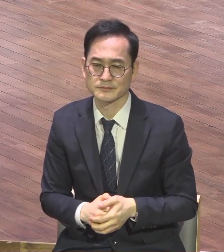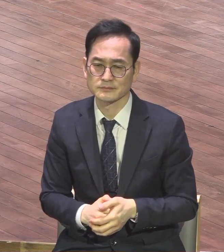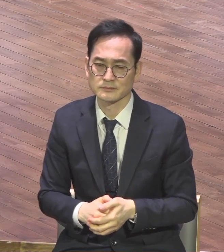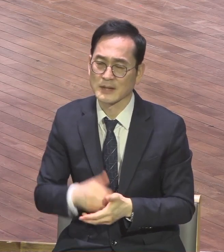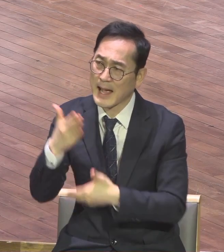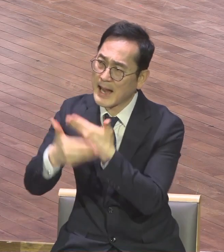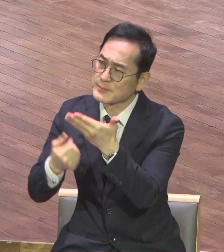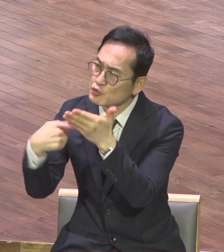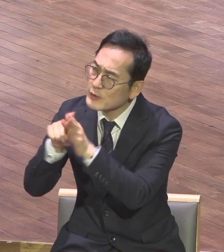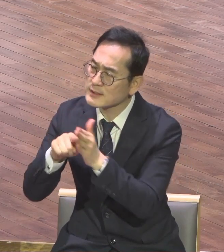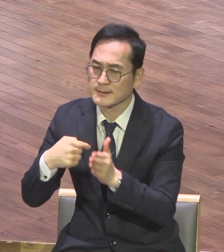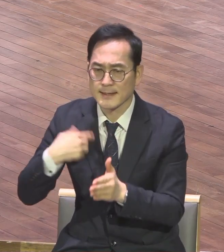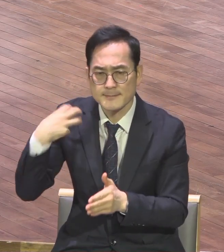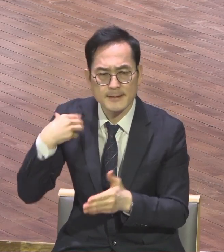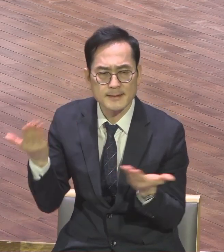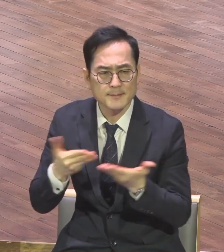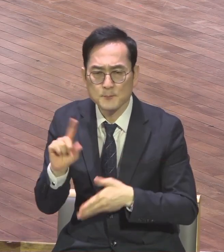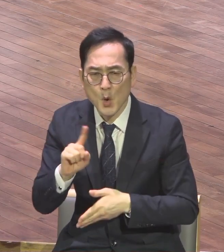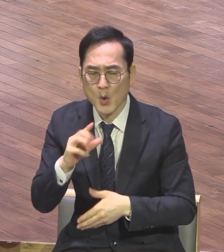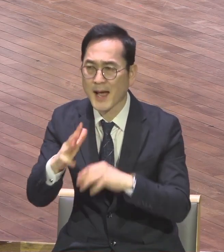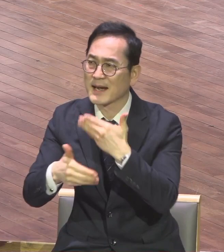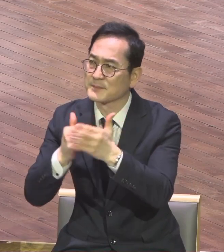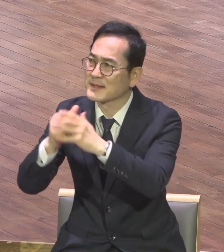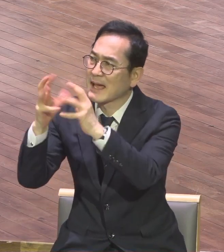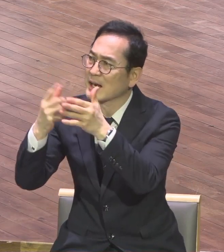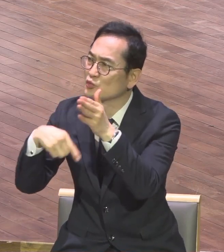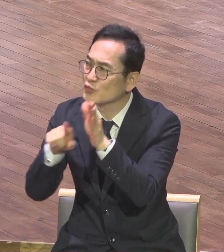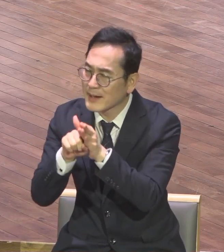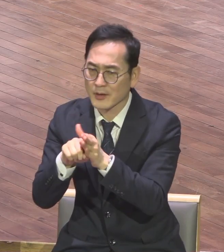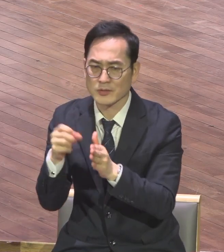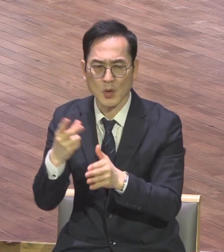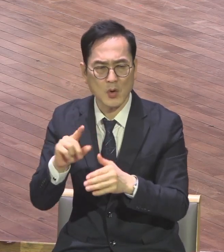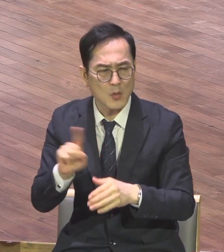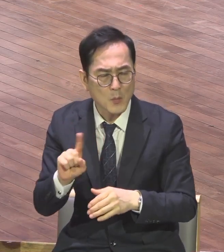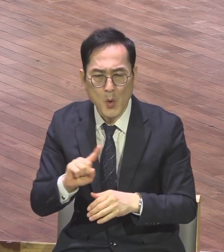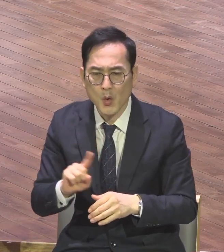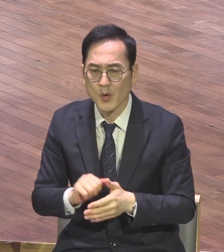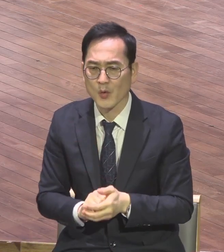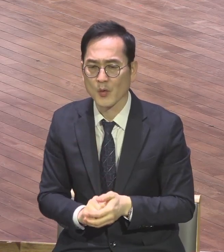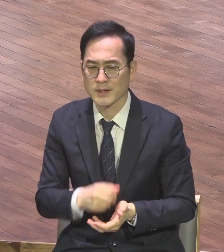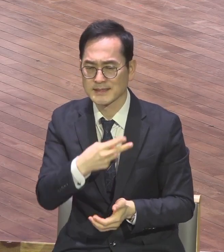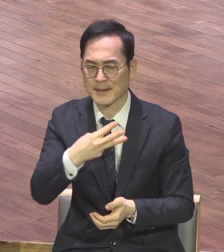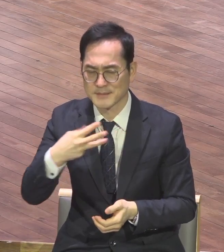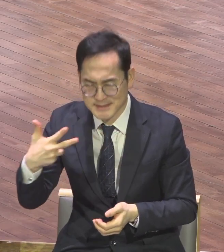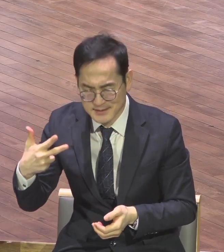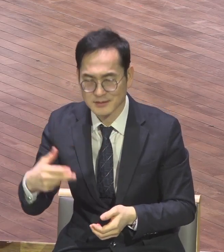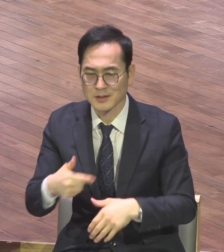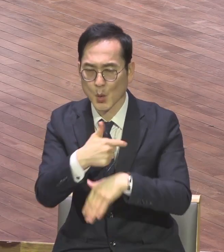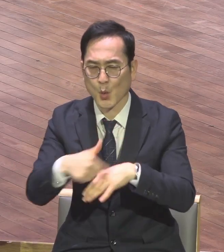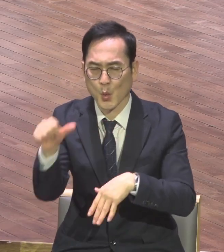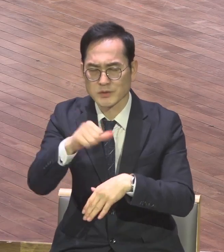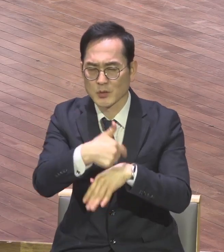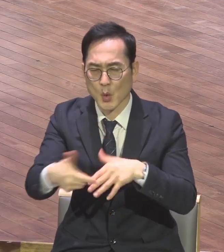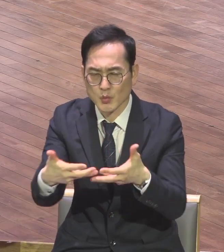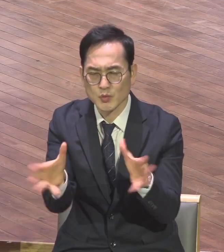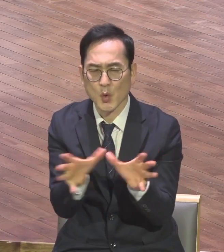것이냐? 하나님의 나라를 위하여 몸된 교회를 위하여 237하고 천정 복음을 위하여 내가 뭘 할